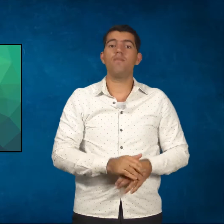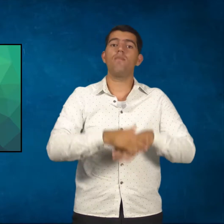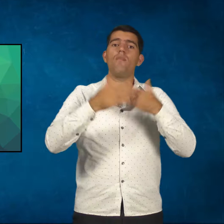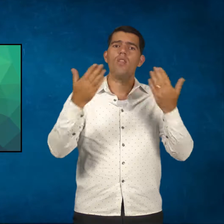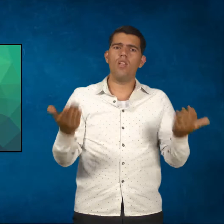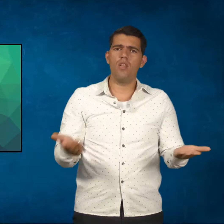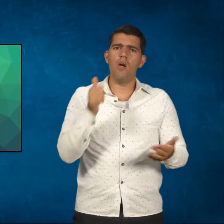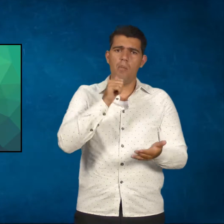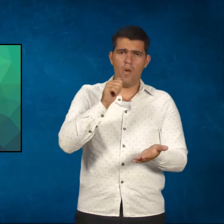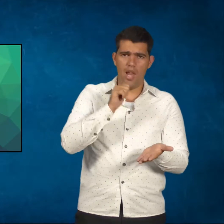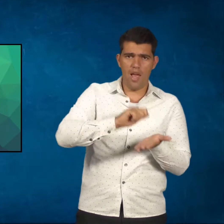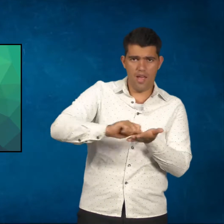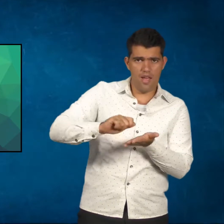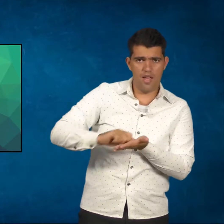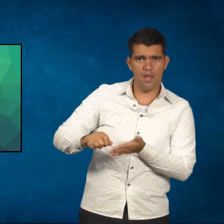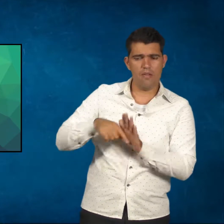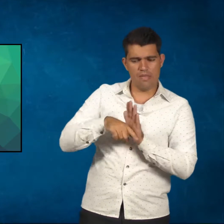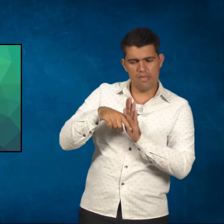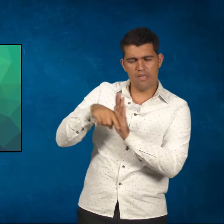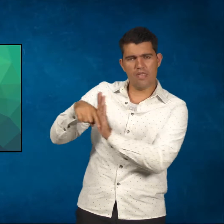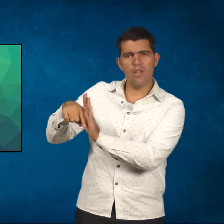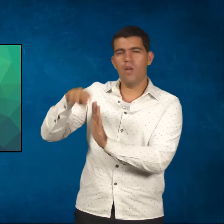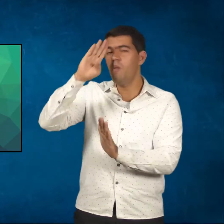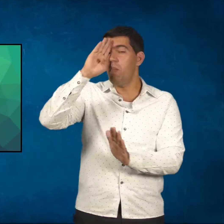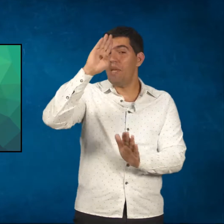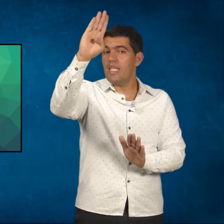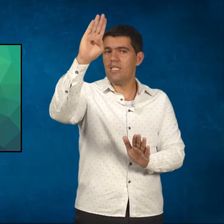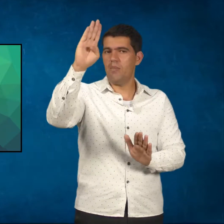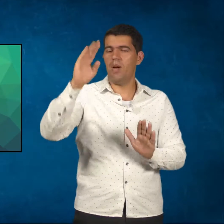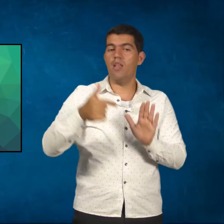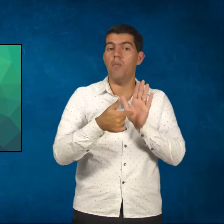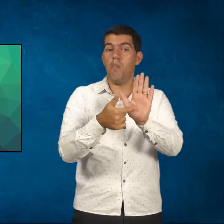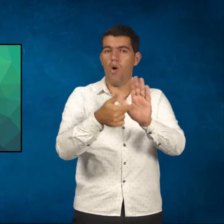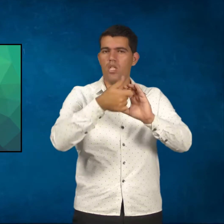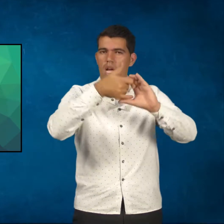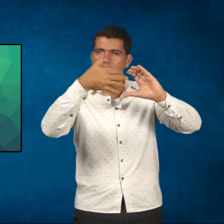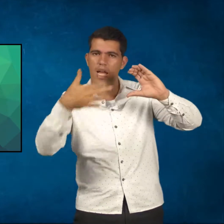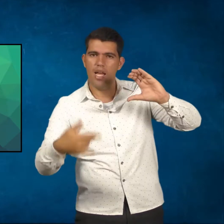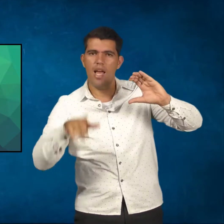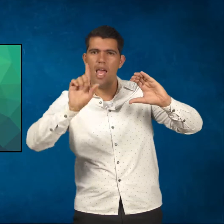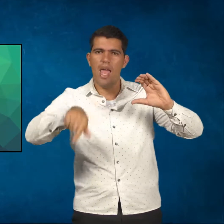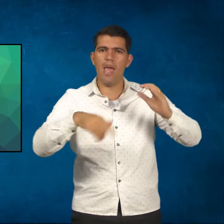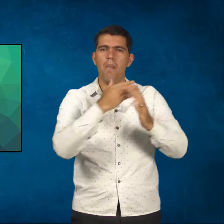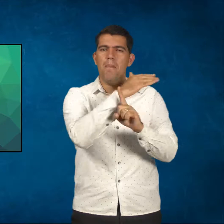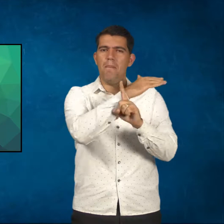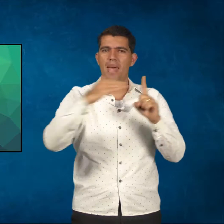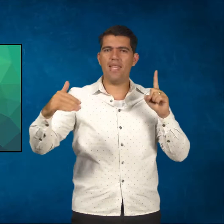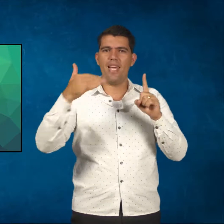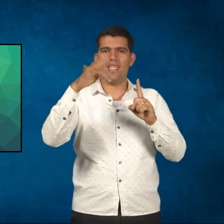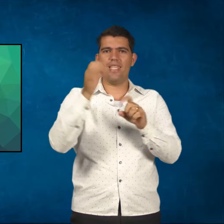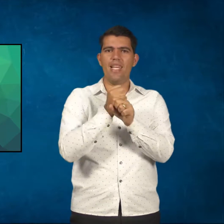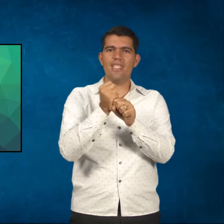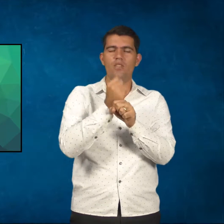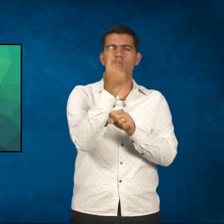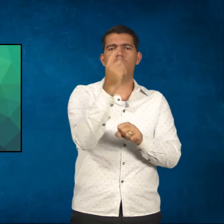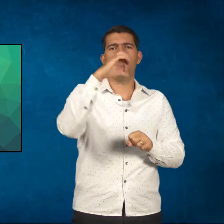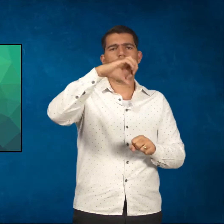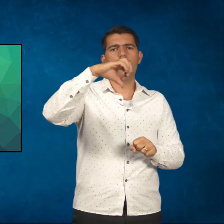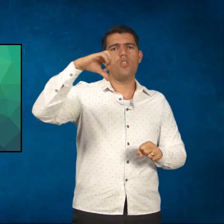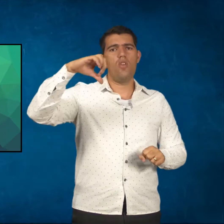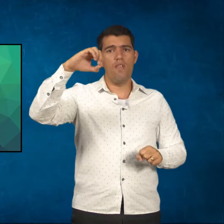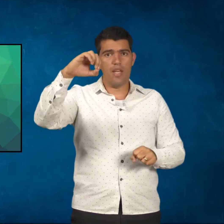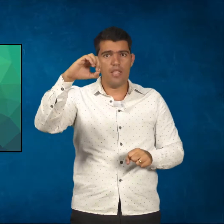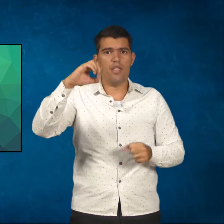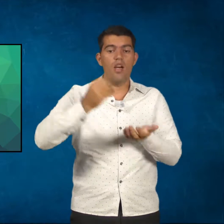essa pesquisadora, os principais traços que caracterizam a segunda metade da década de